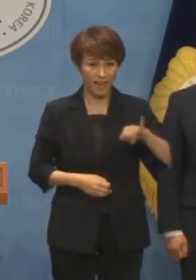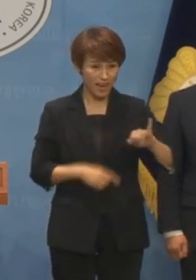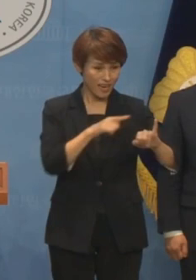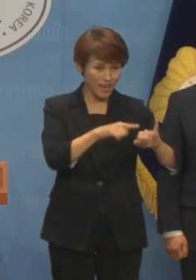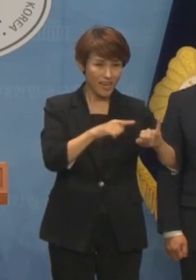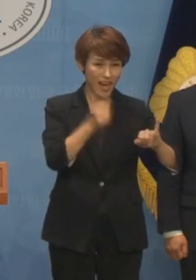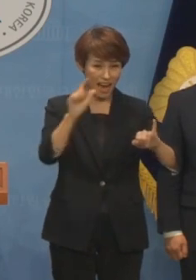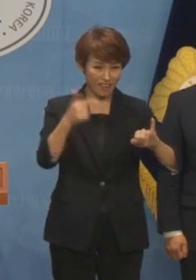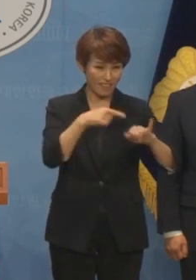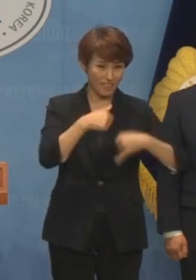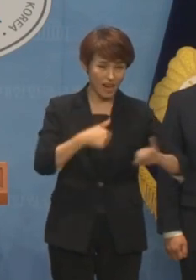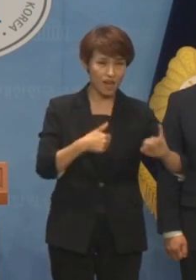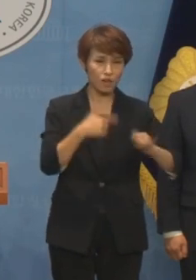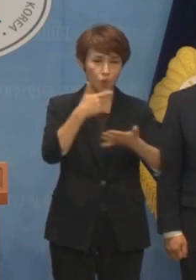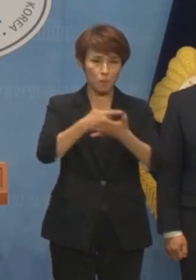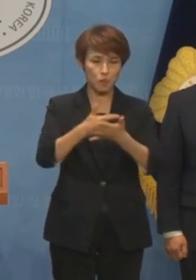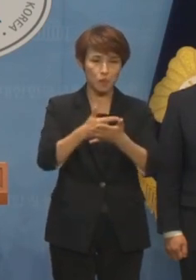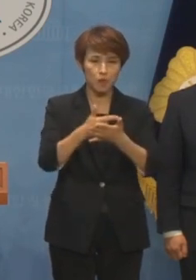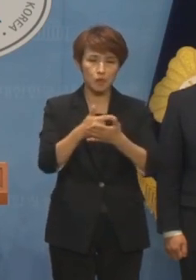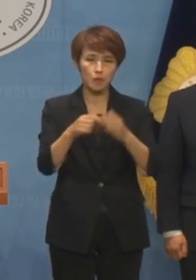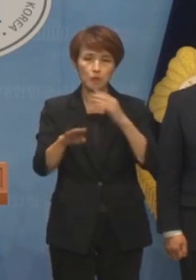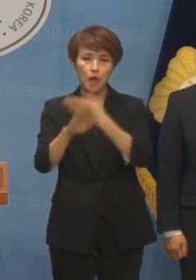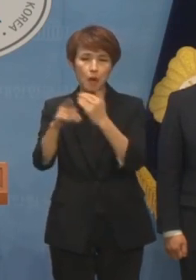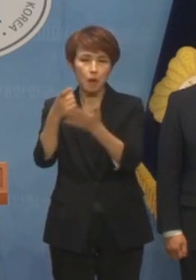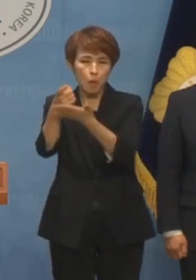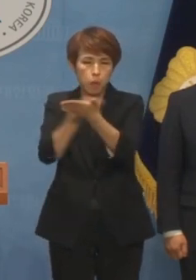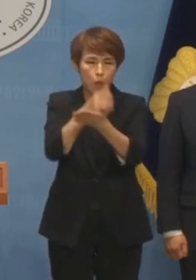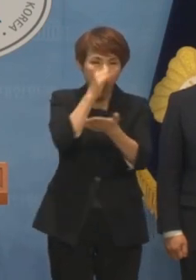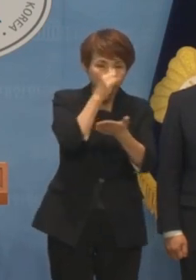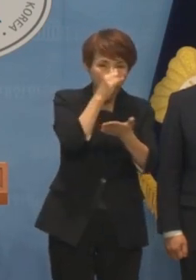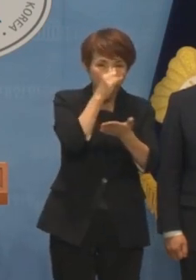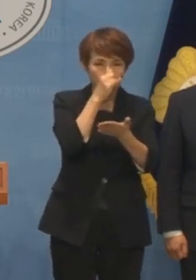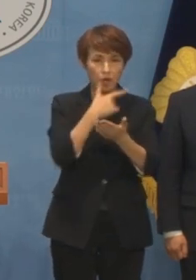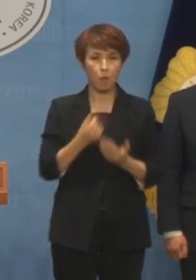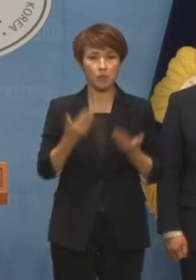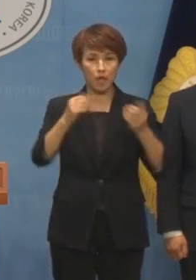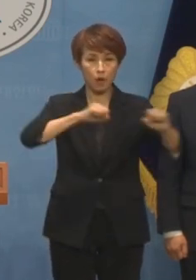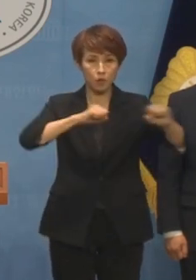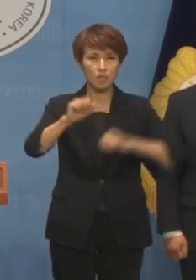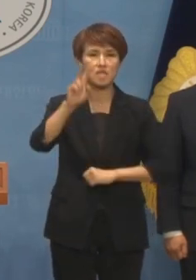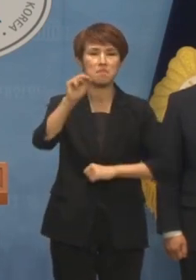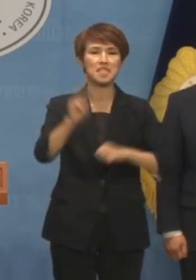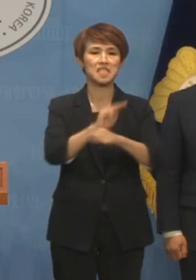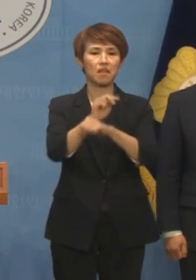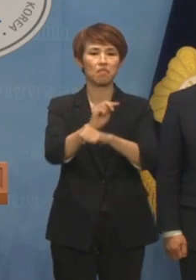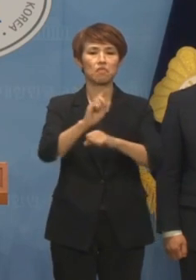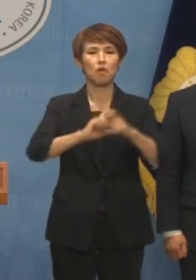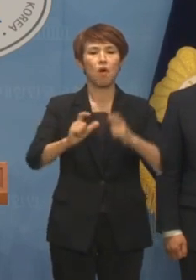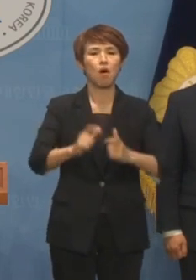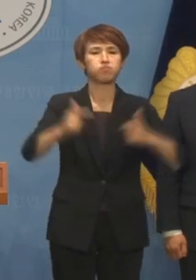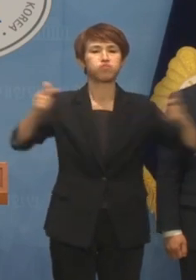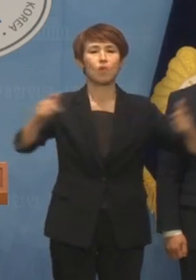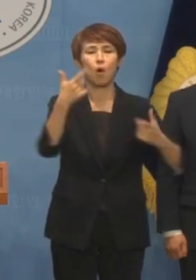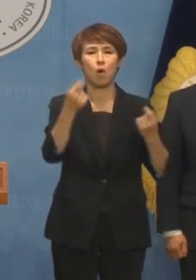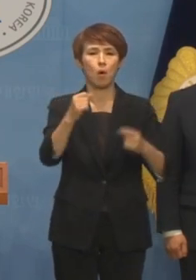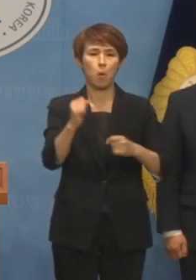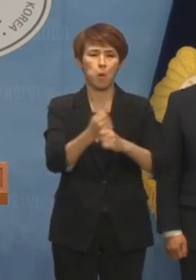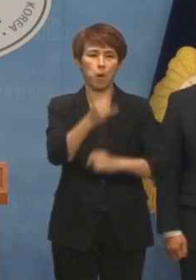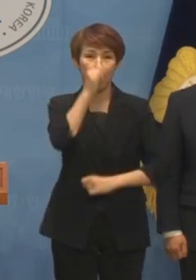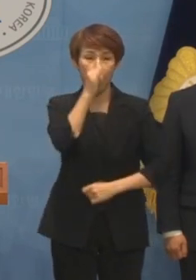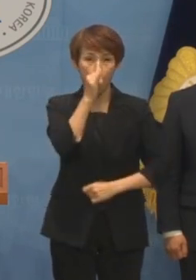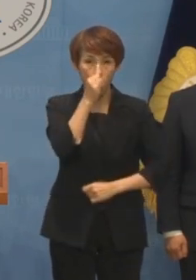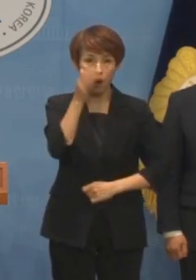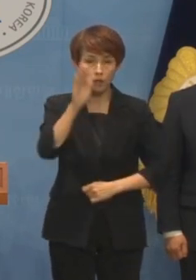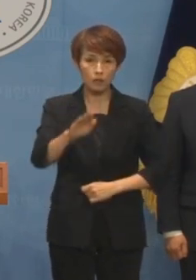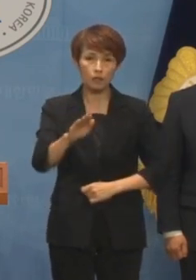대필과 해외 웹사이트 표절, 봉사활동 시간 2만 시간 부풀리기 등 숱한 의혹이